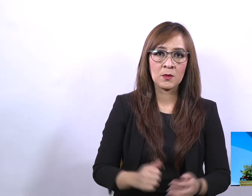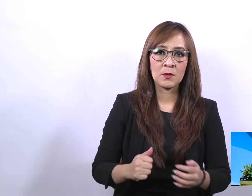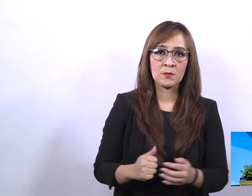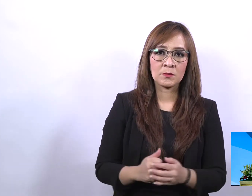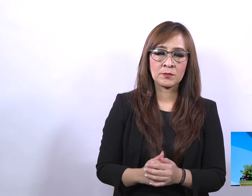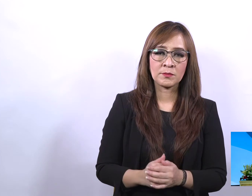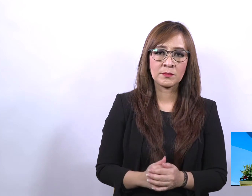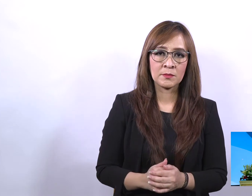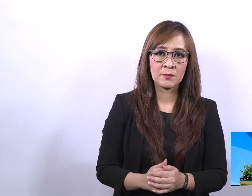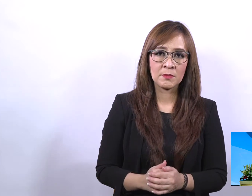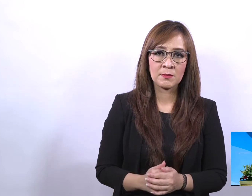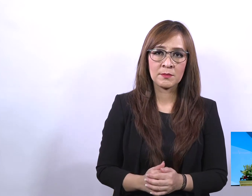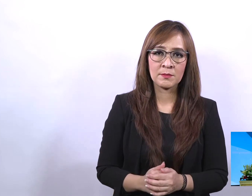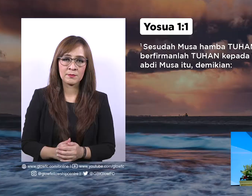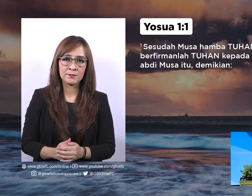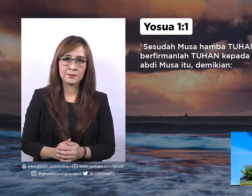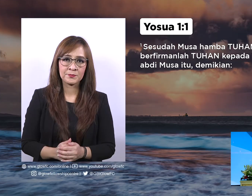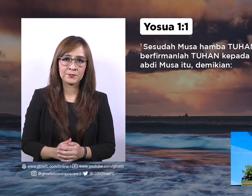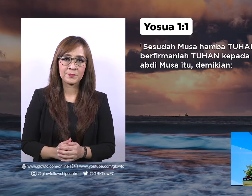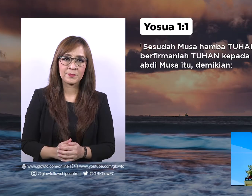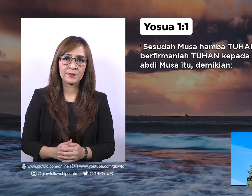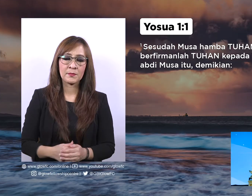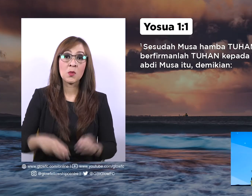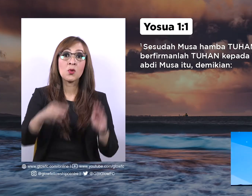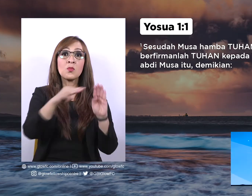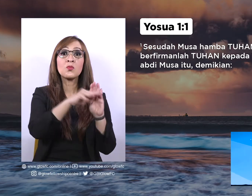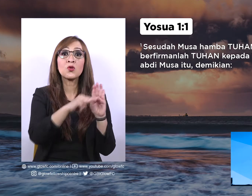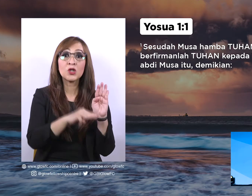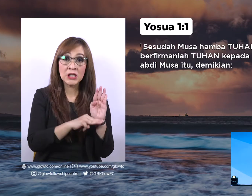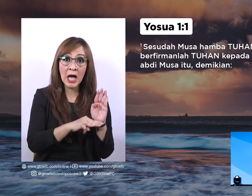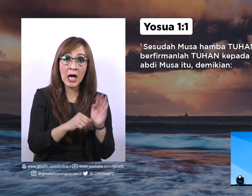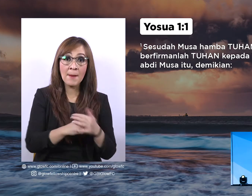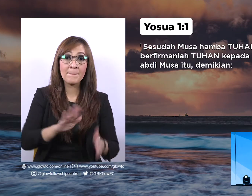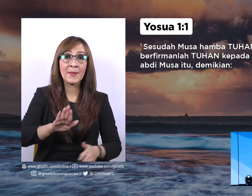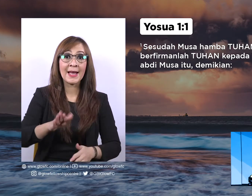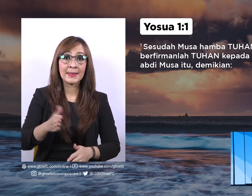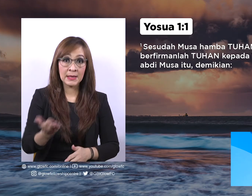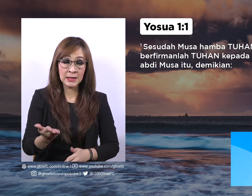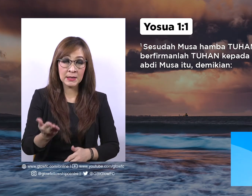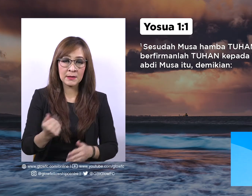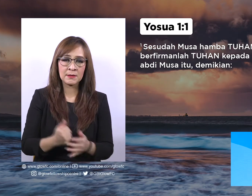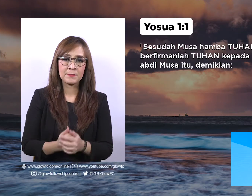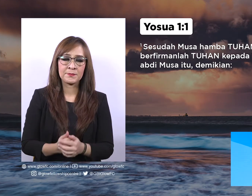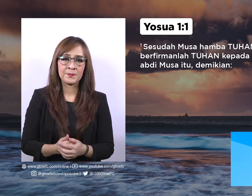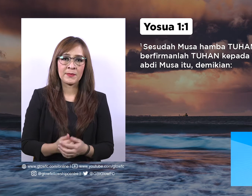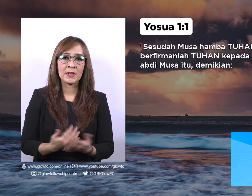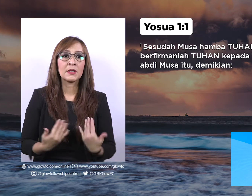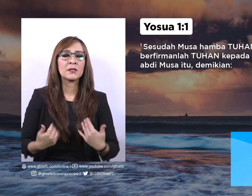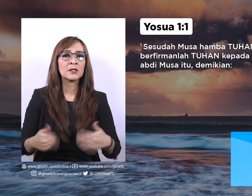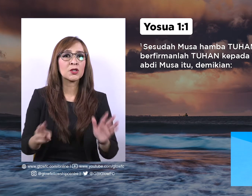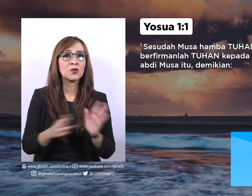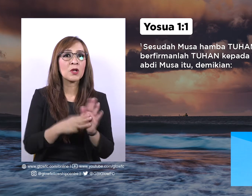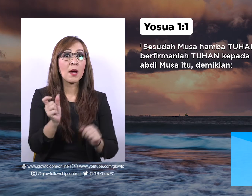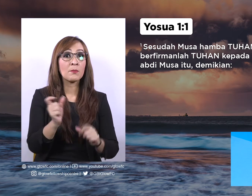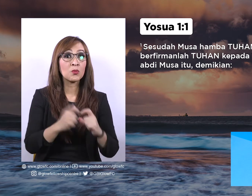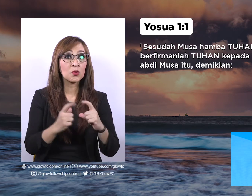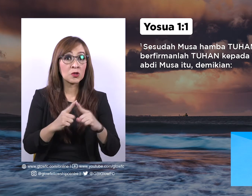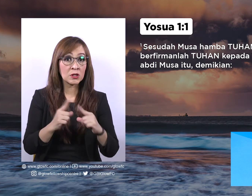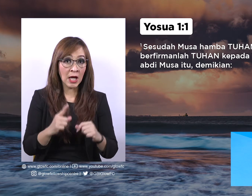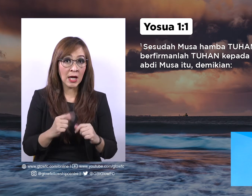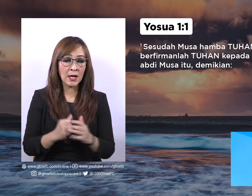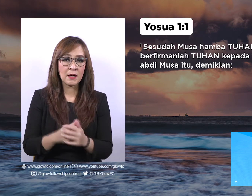yang besar itu mati ayat ini bilang sesudah Musa hamba tuhan itu